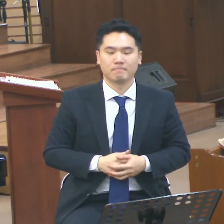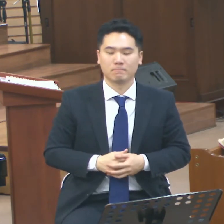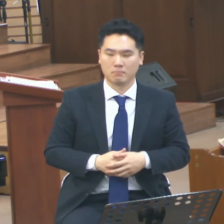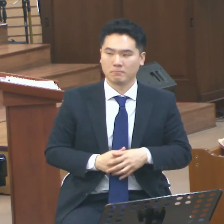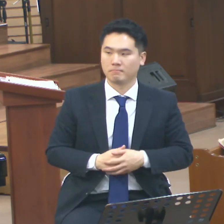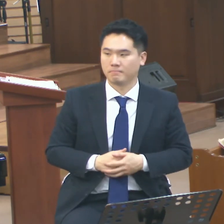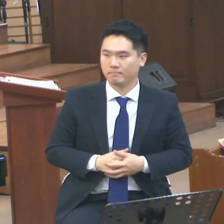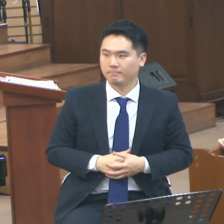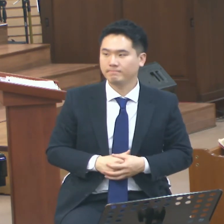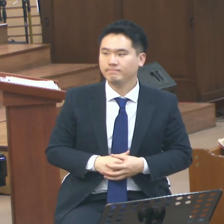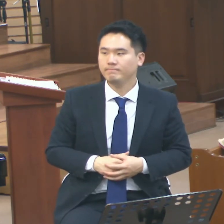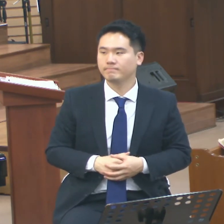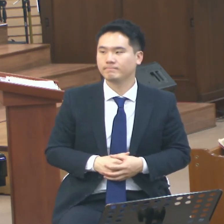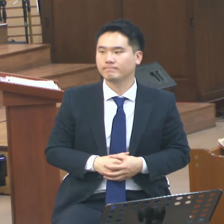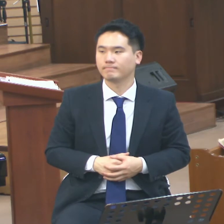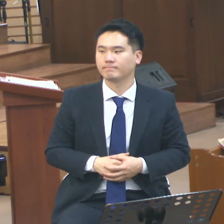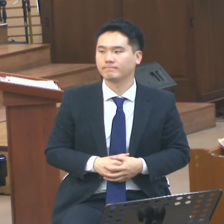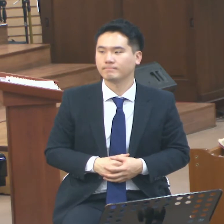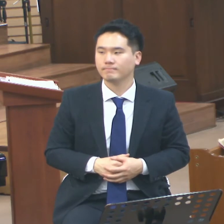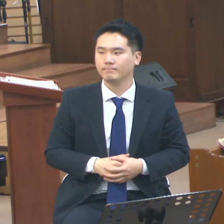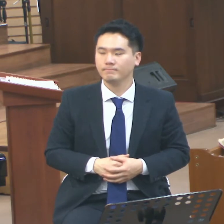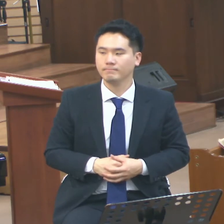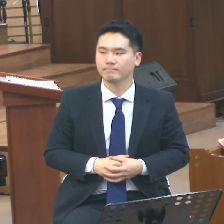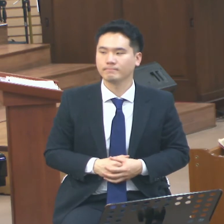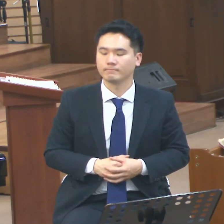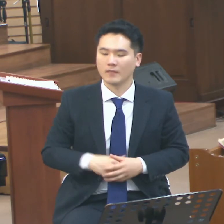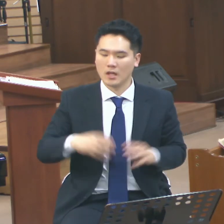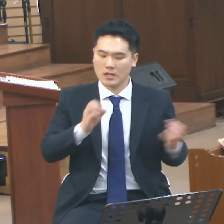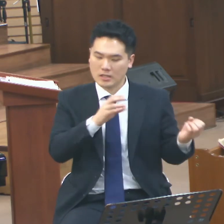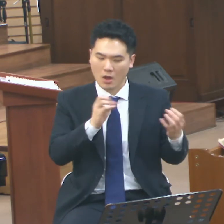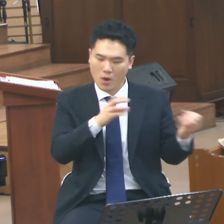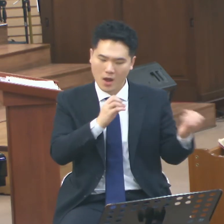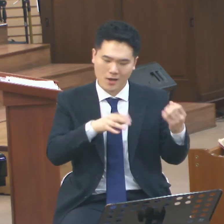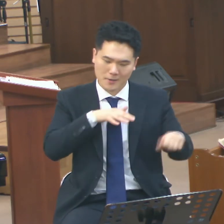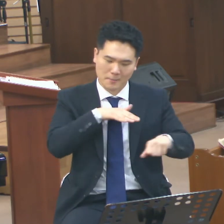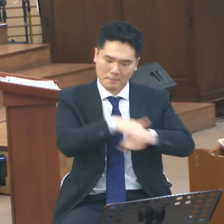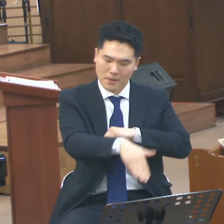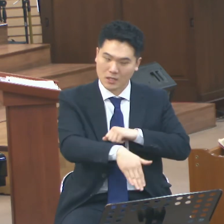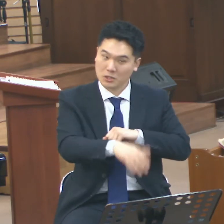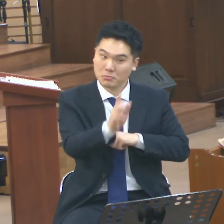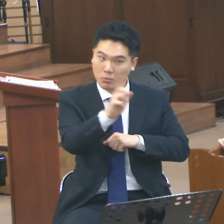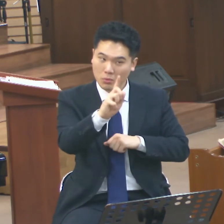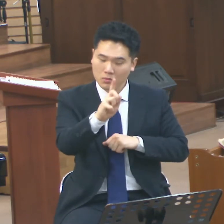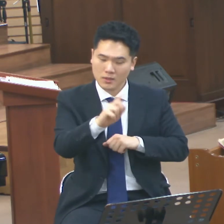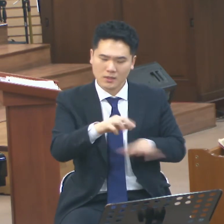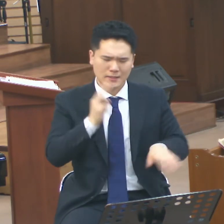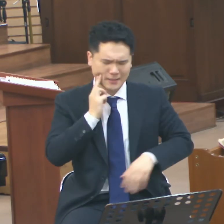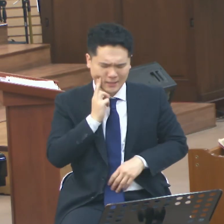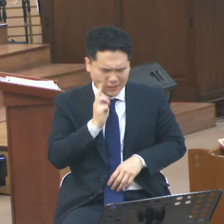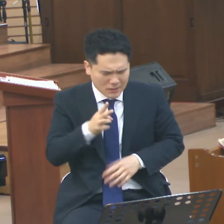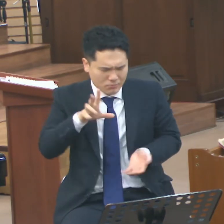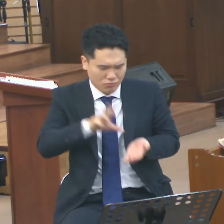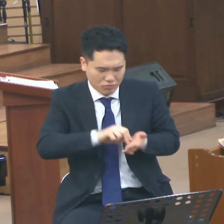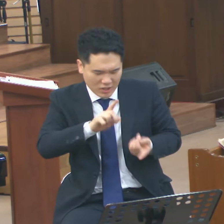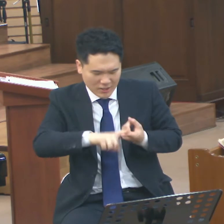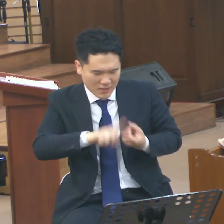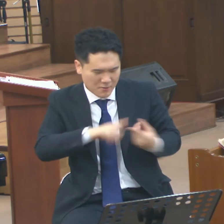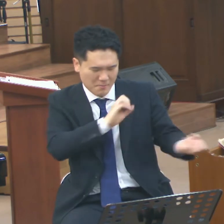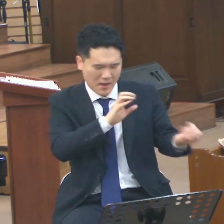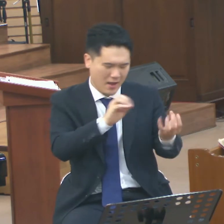그렇게 만드신 거죠. 그래서 대화하는 방식 중에 하나가 굉장히 심각한 문제를 막 얘기할 때